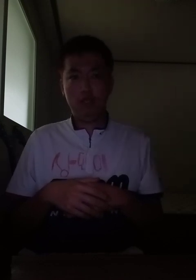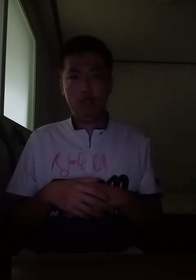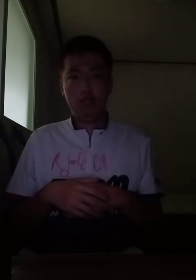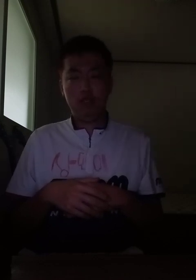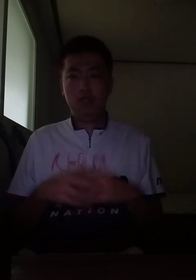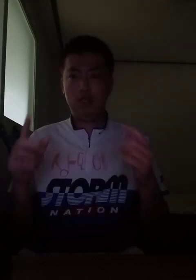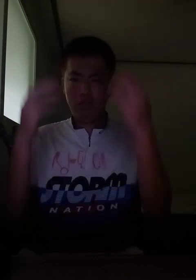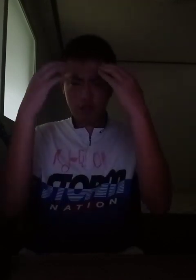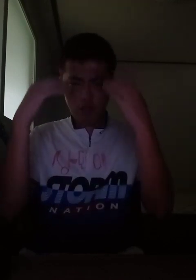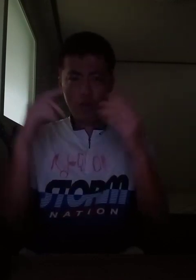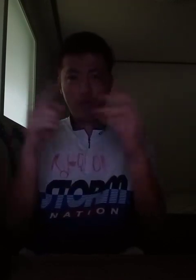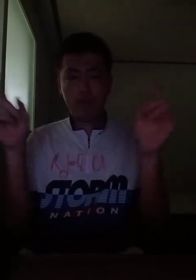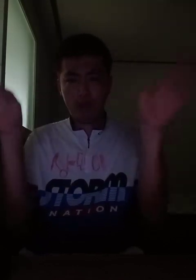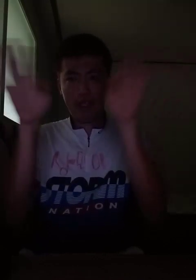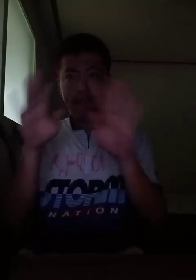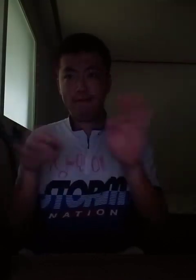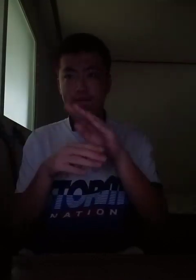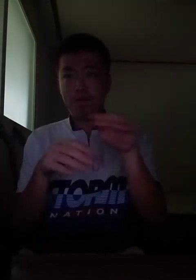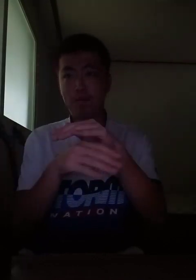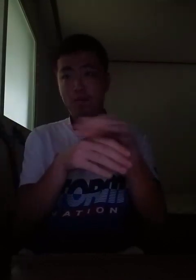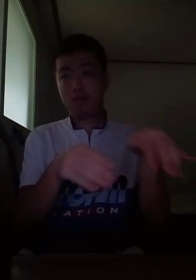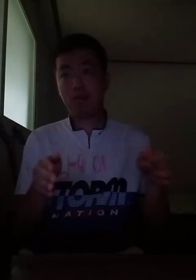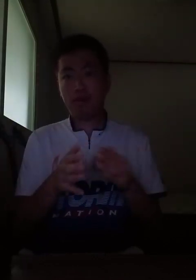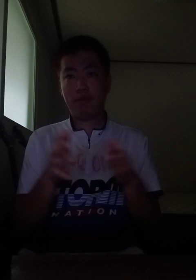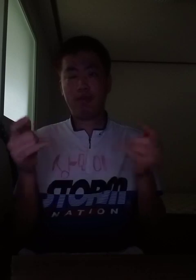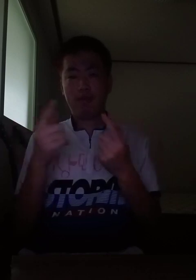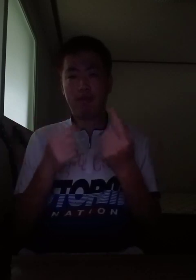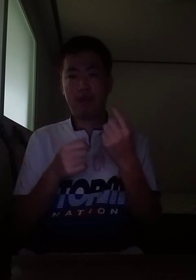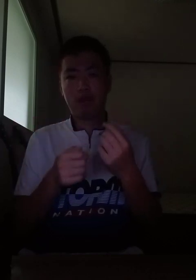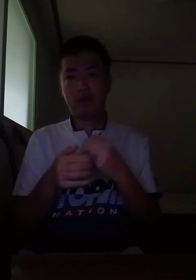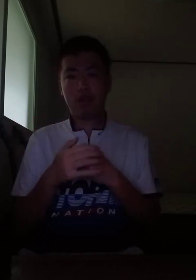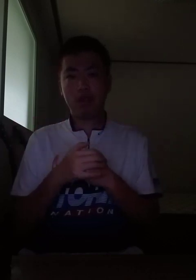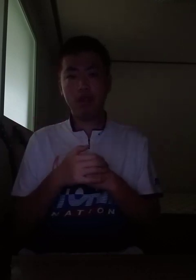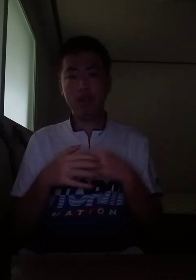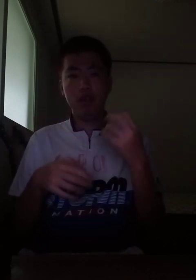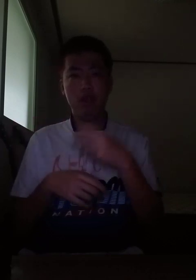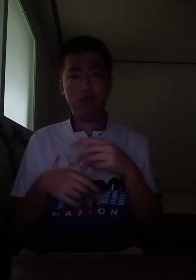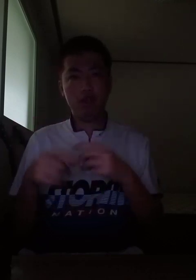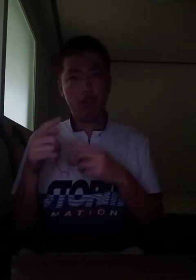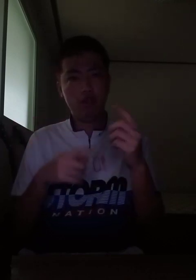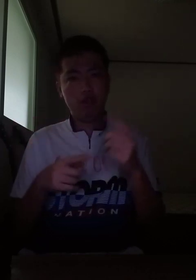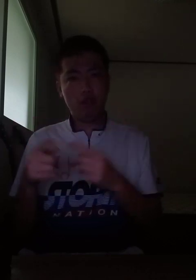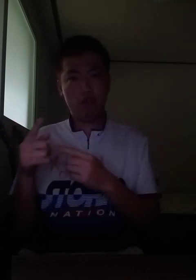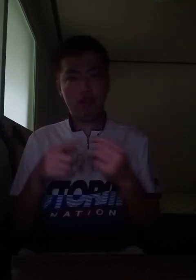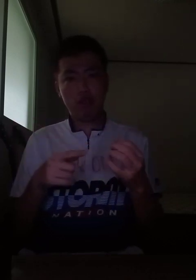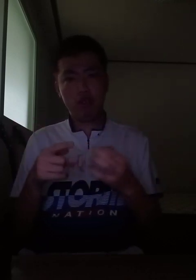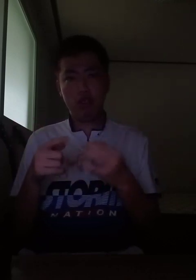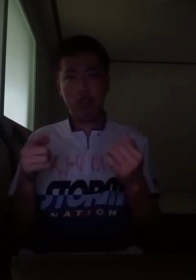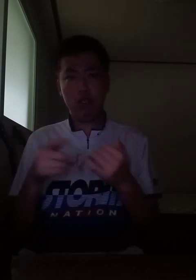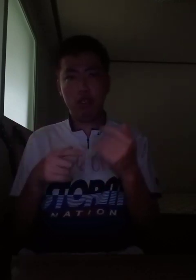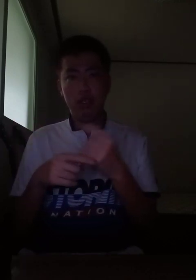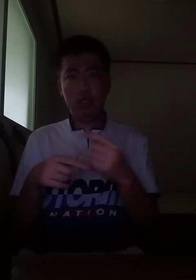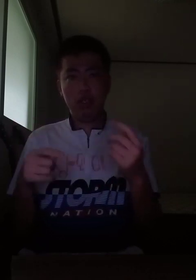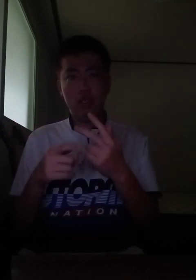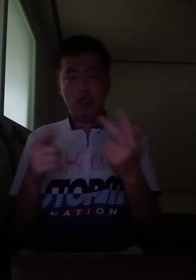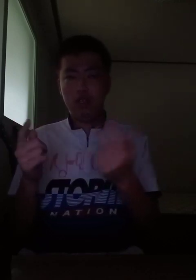날이 더워지면서 늦은 밤에 해변을 찾는 사람들이 늘고 있는데요. 인적이 드문 시간 공중 화장실 등에서 여성을